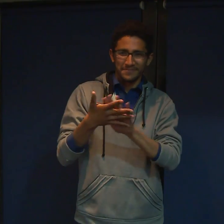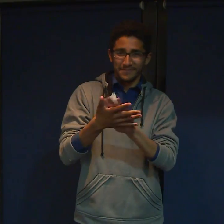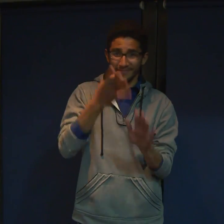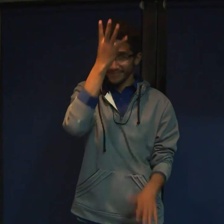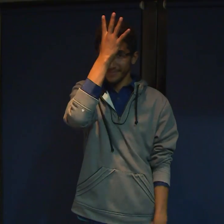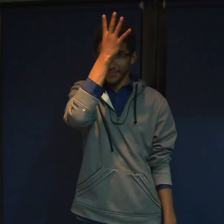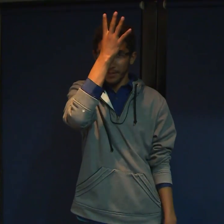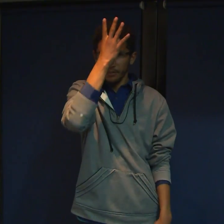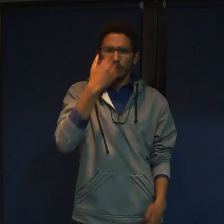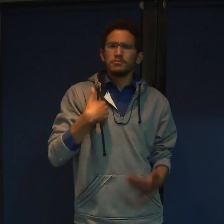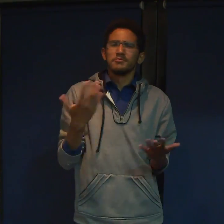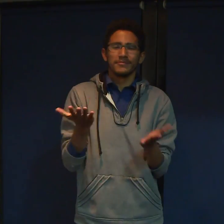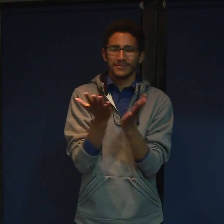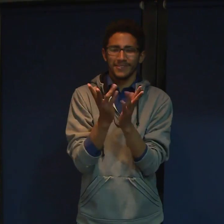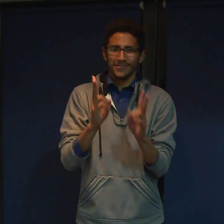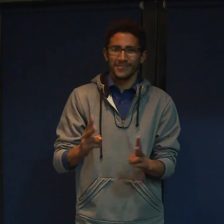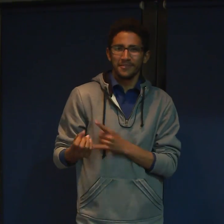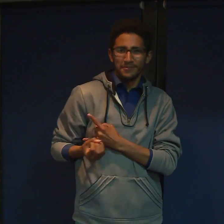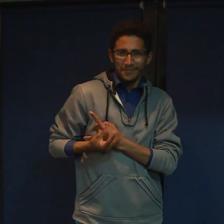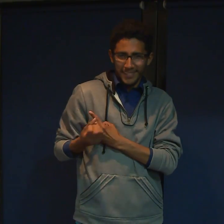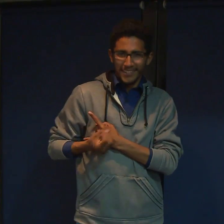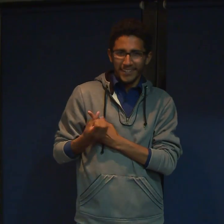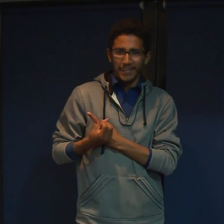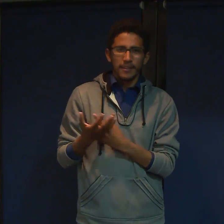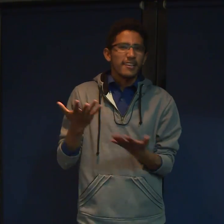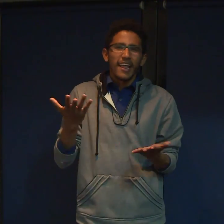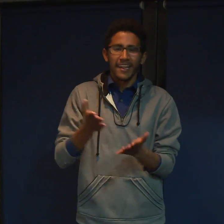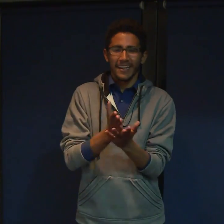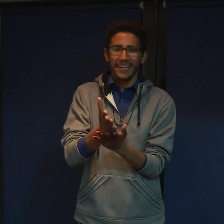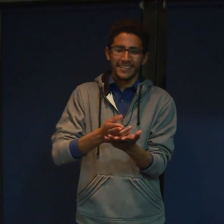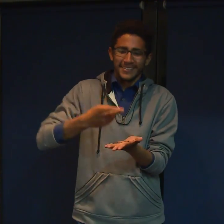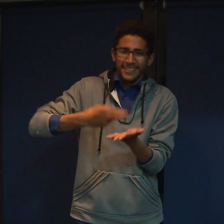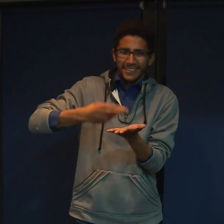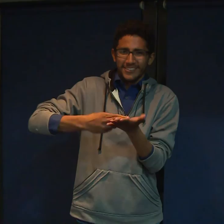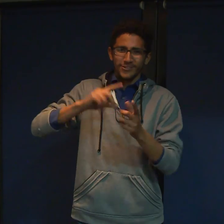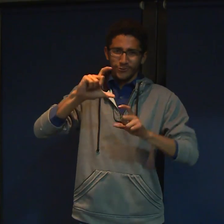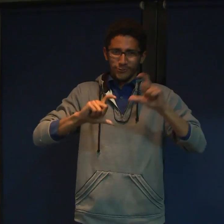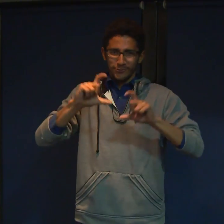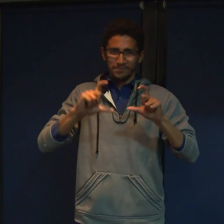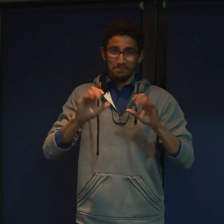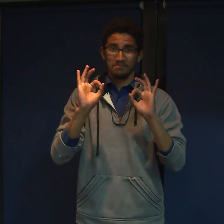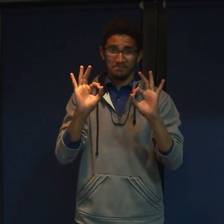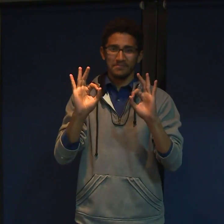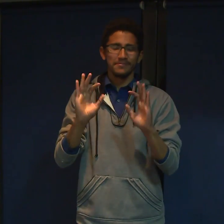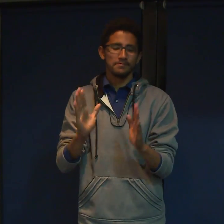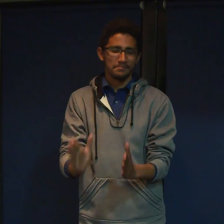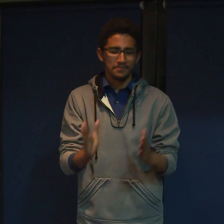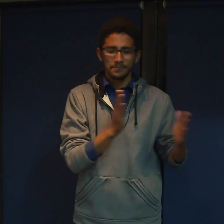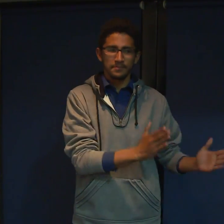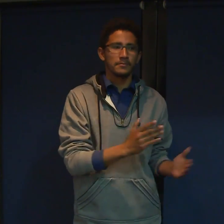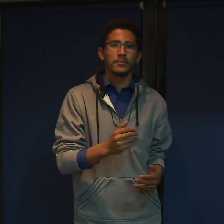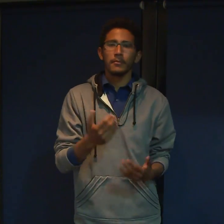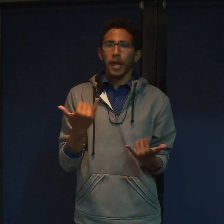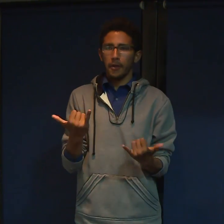Freddy, esta es mi seña. Soy estudiante de la Universidad de la carrera de Recreación y Turismo.